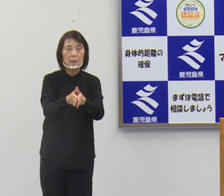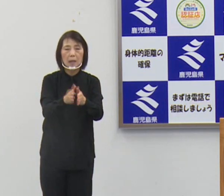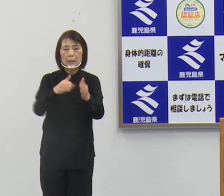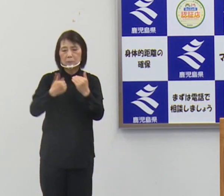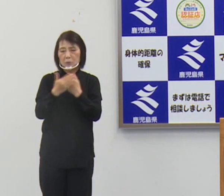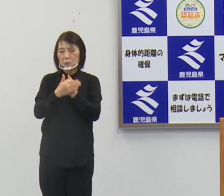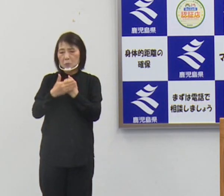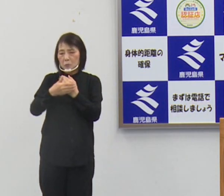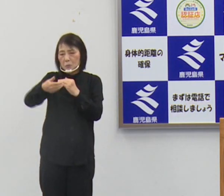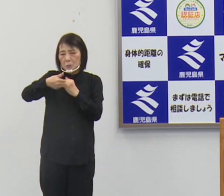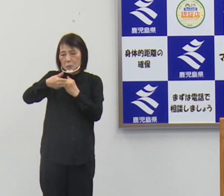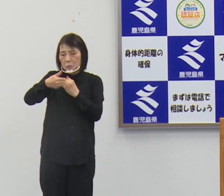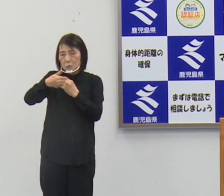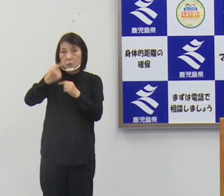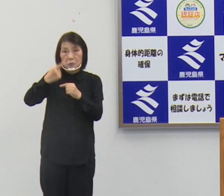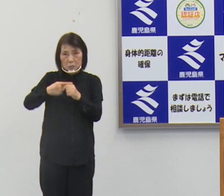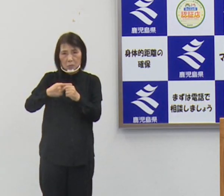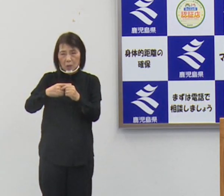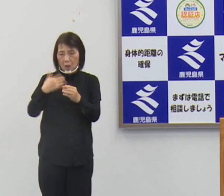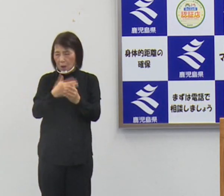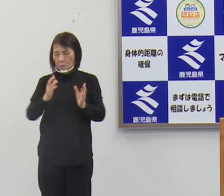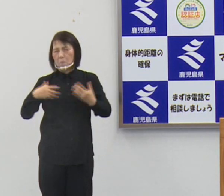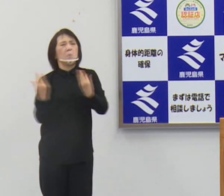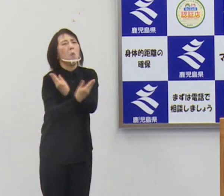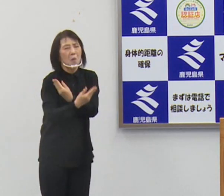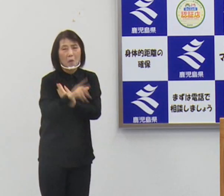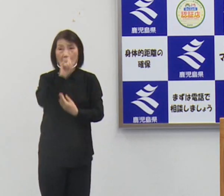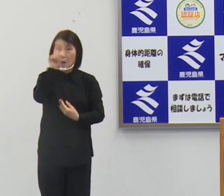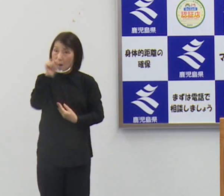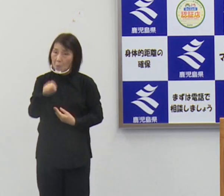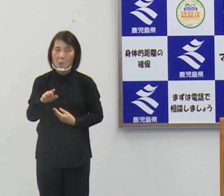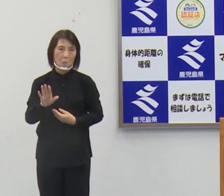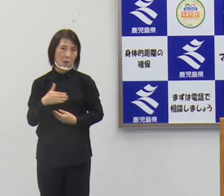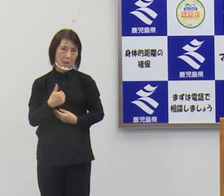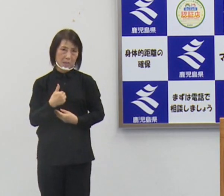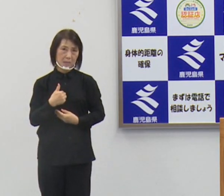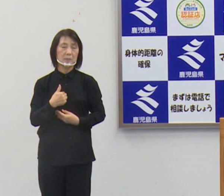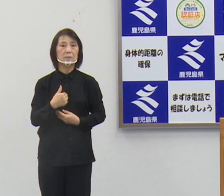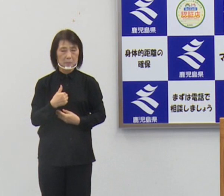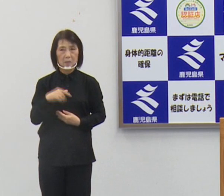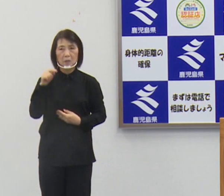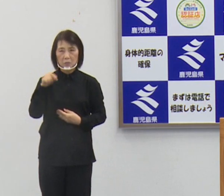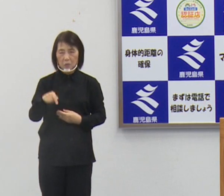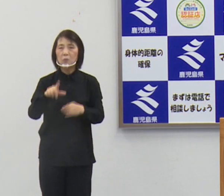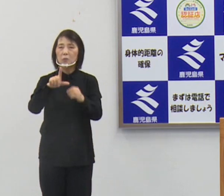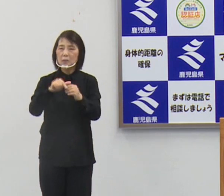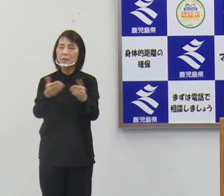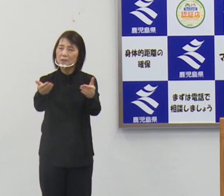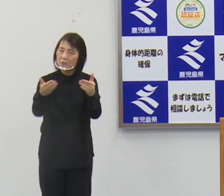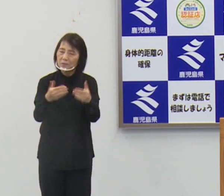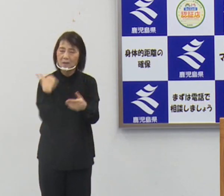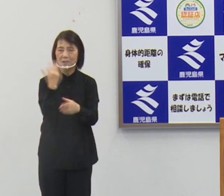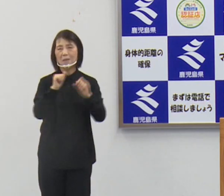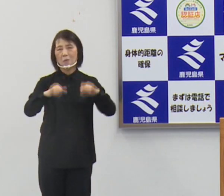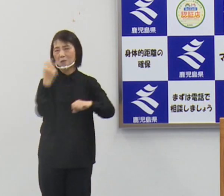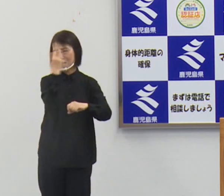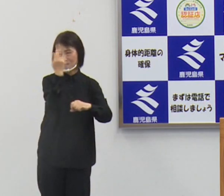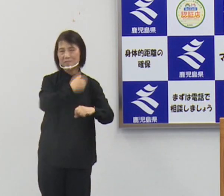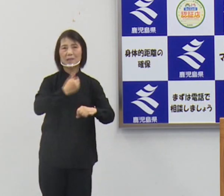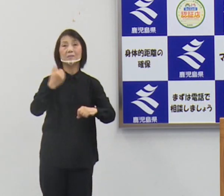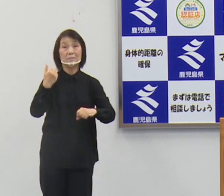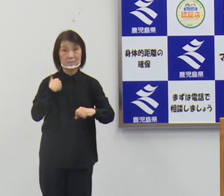に容体が急変することも考えられます。こうした事態に備えて必要な健康観察ができる